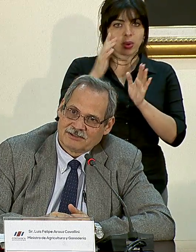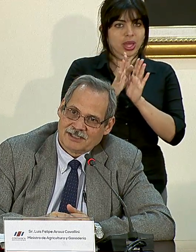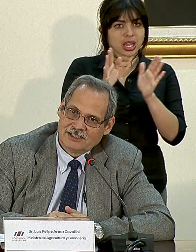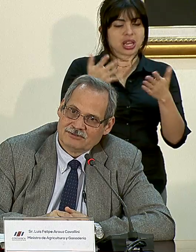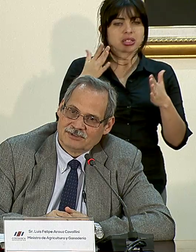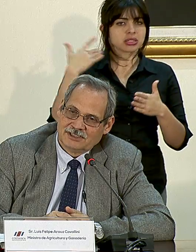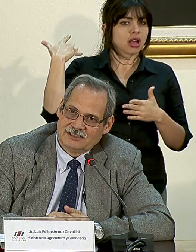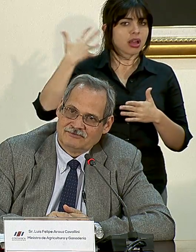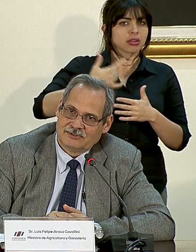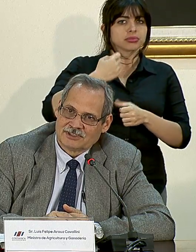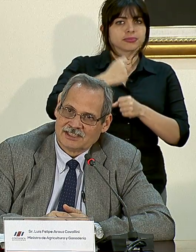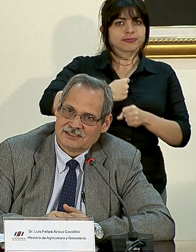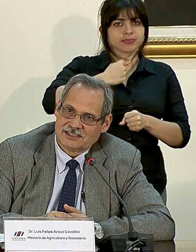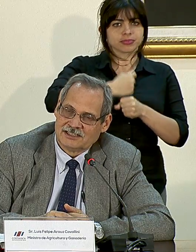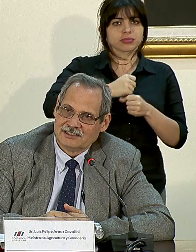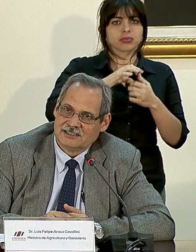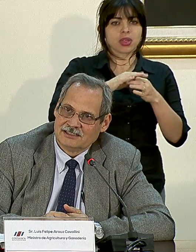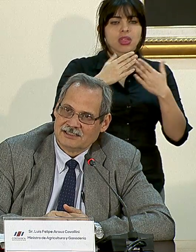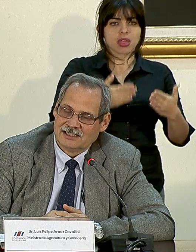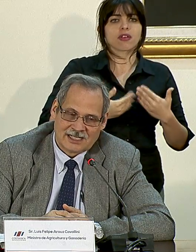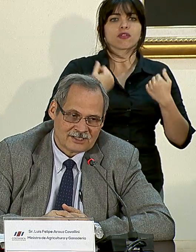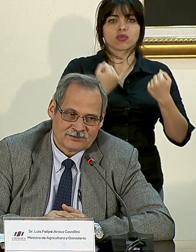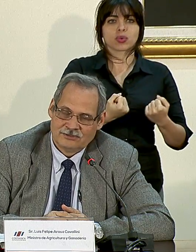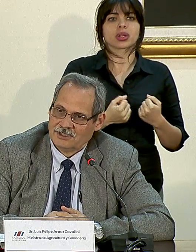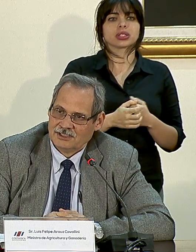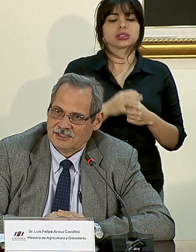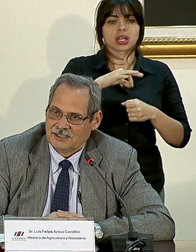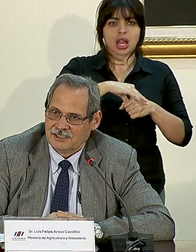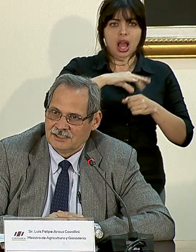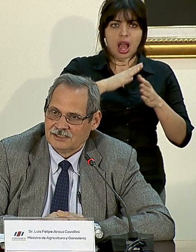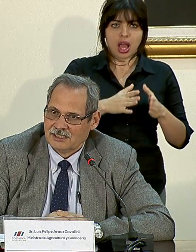venido trabajando en fortalecer el agro.